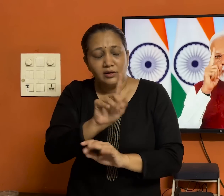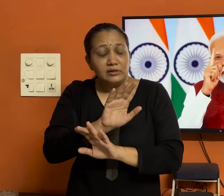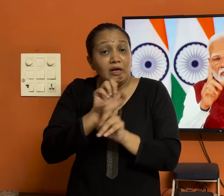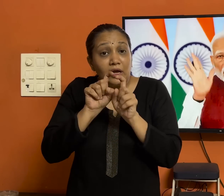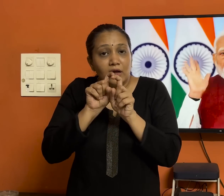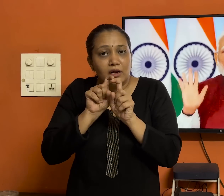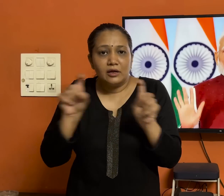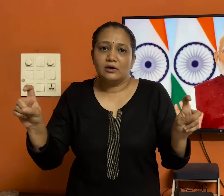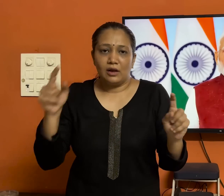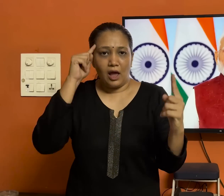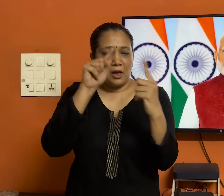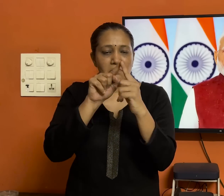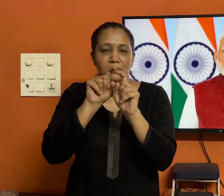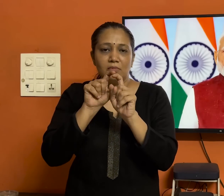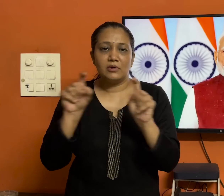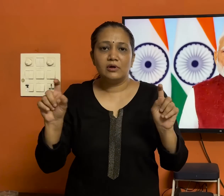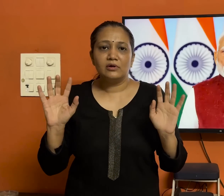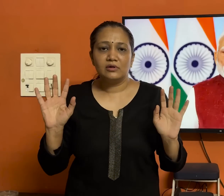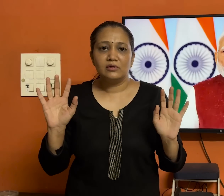एकदम स्पष्ट है।